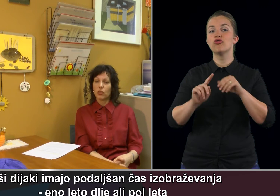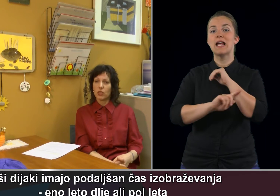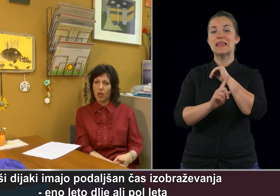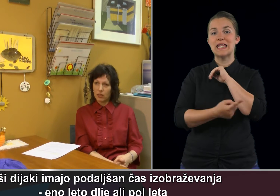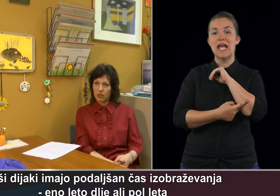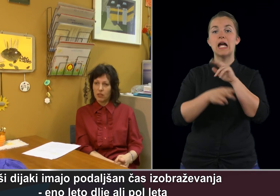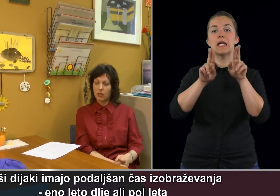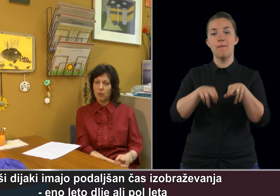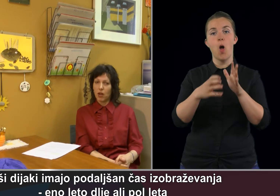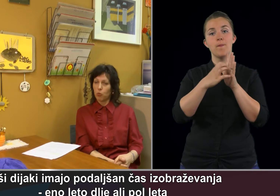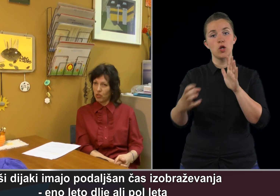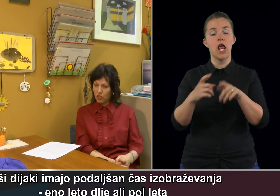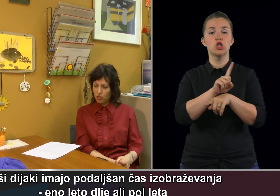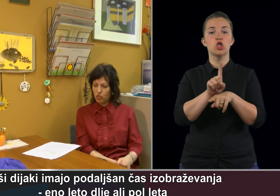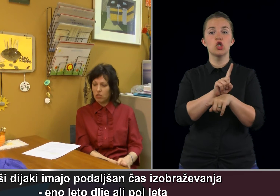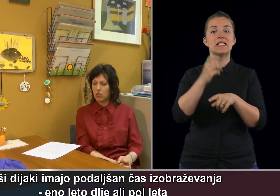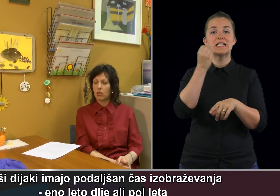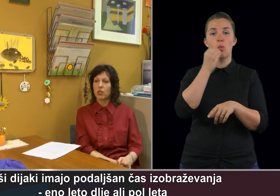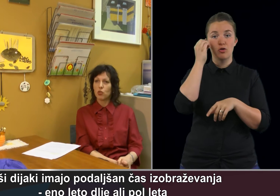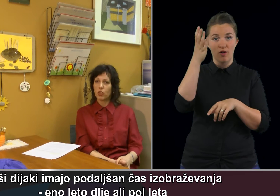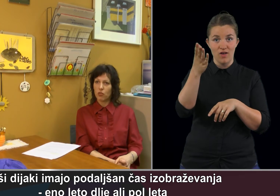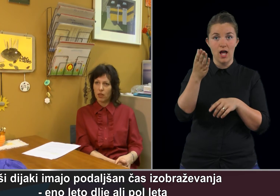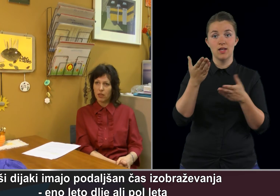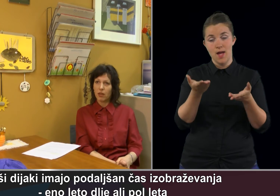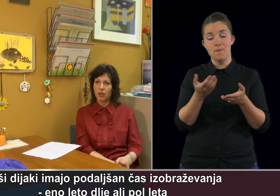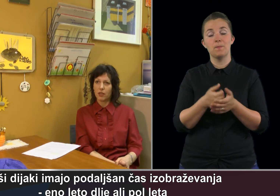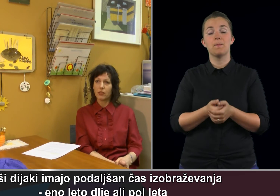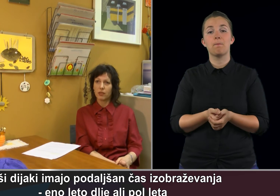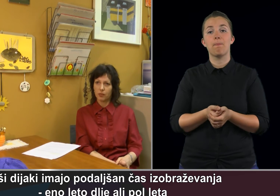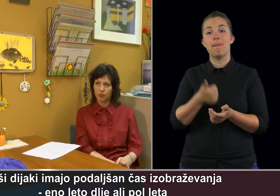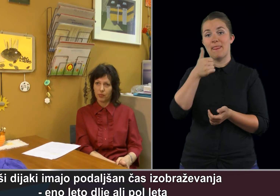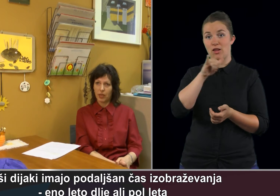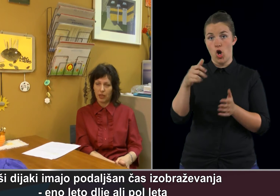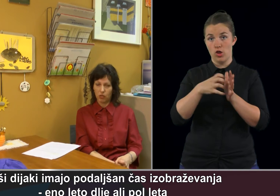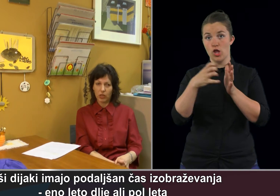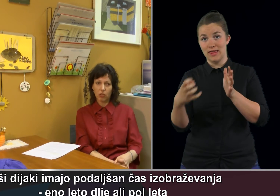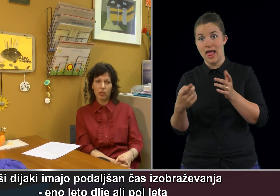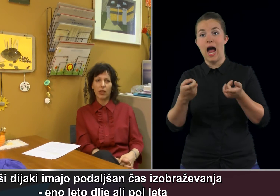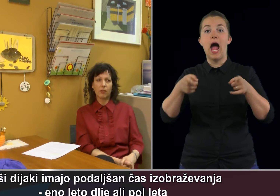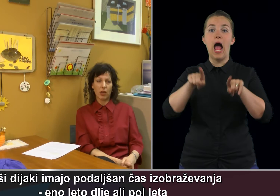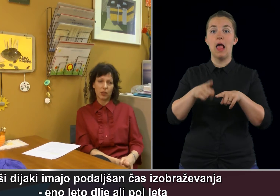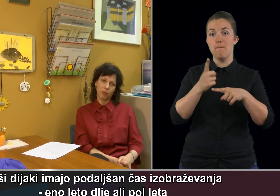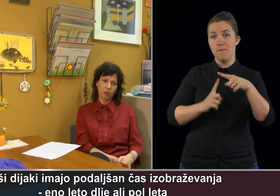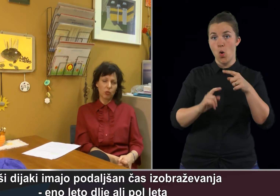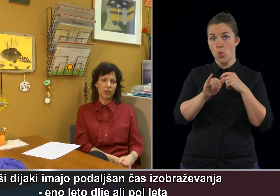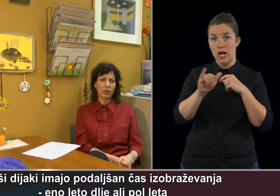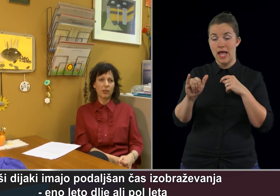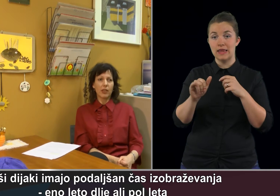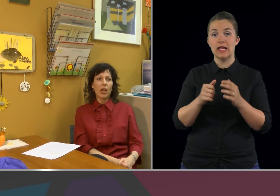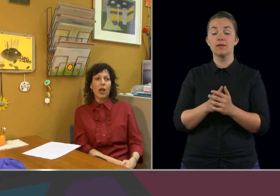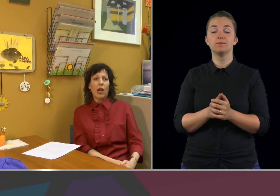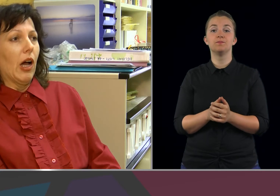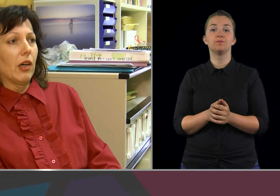Naši dijaki imajo podaljšan čas izobraževanja, a ne? Eno leto dlje ali pol